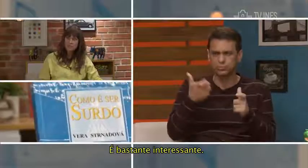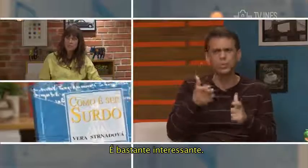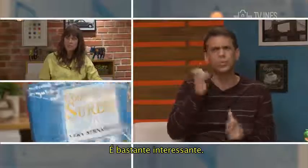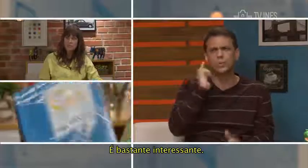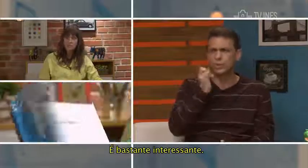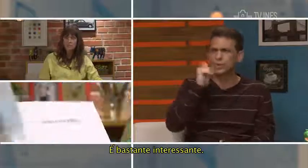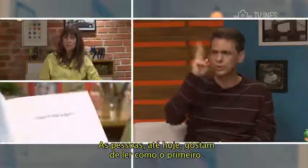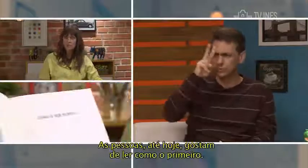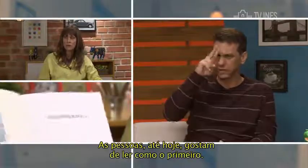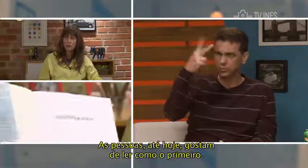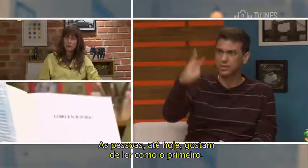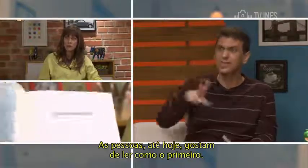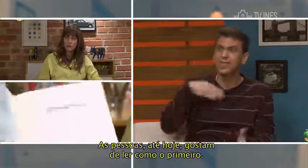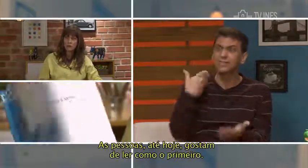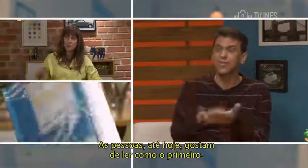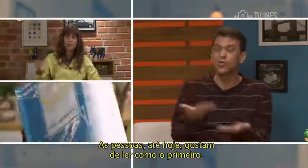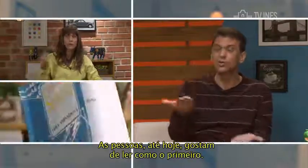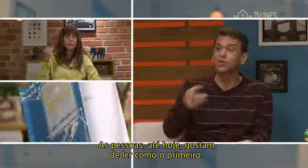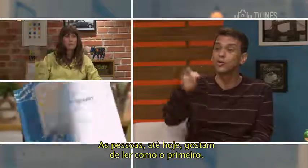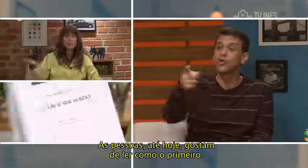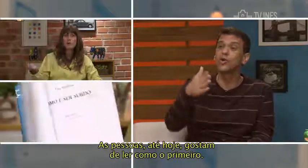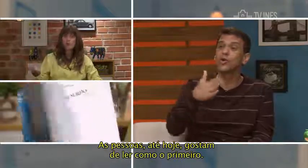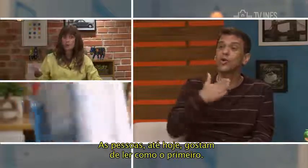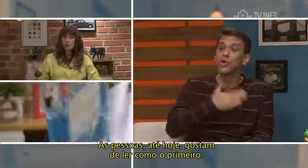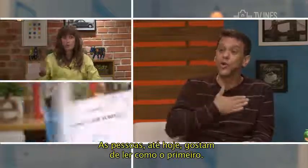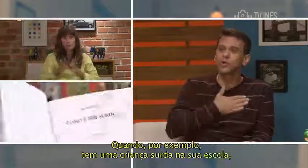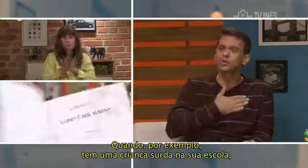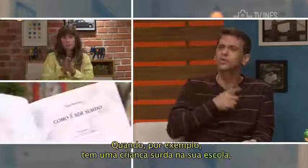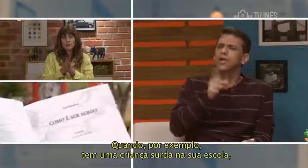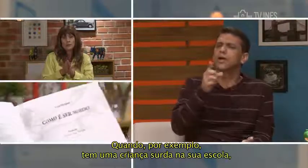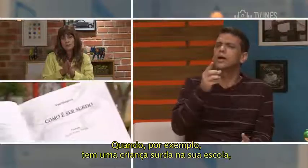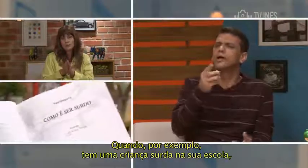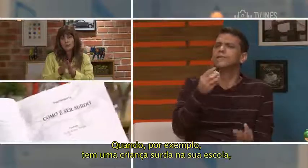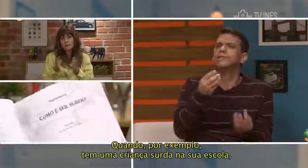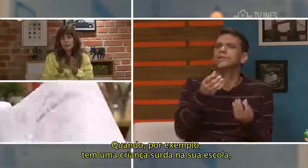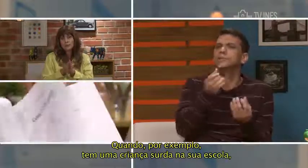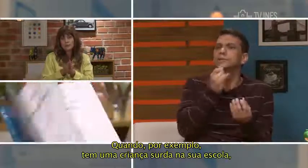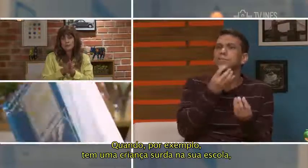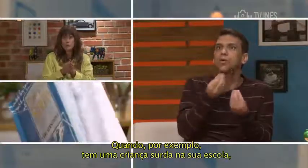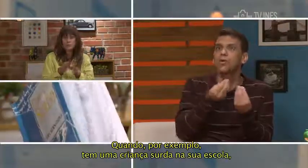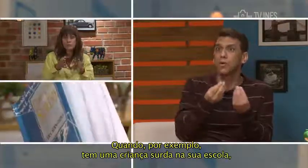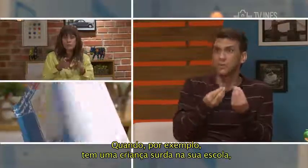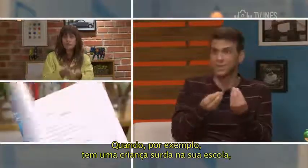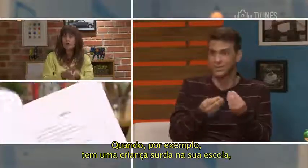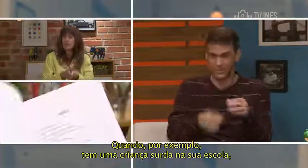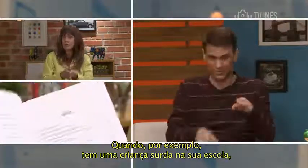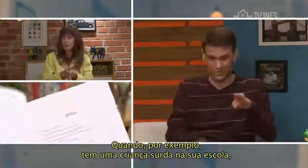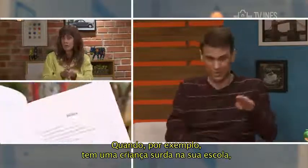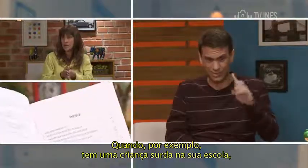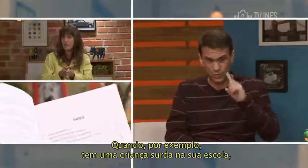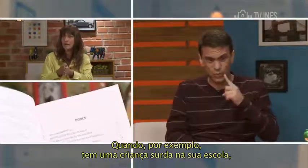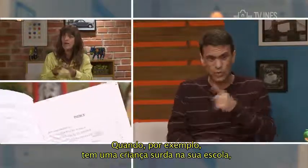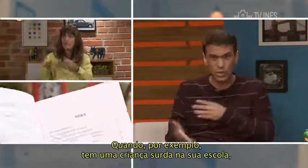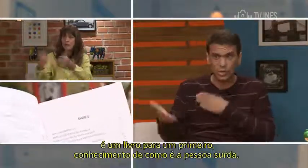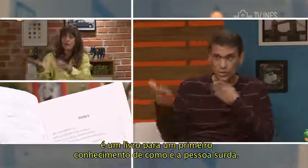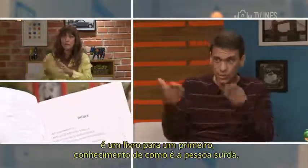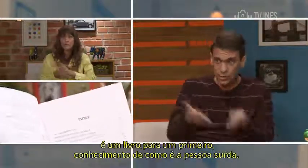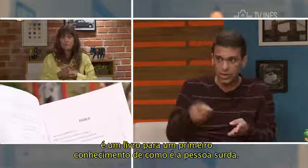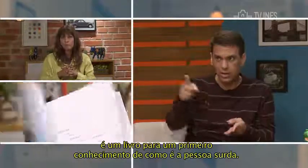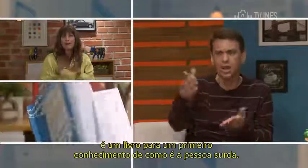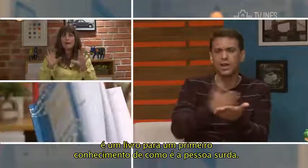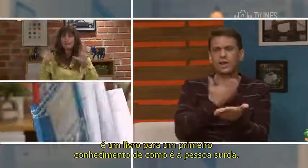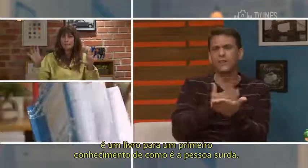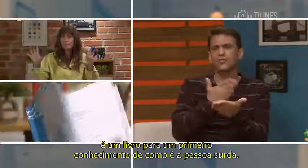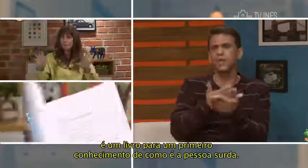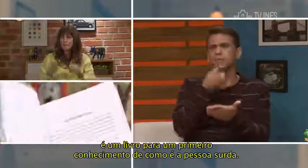bastante interessante, as pessoas até hoje gostam de ler como primeiro, quando, por exemplo, tem uma criança surda na sua escola que chega, é um